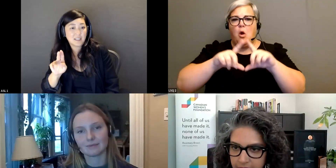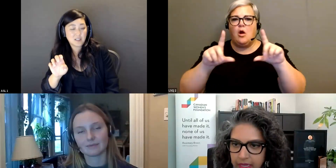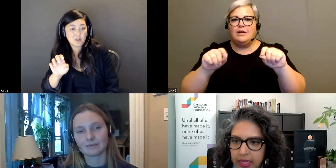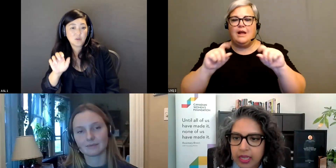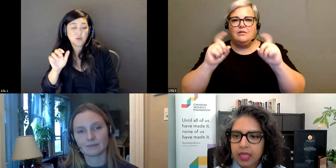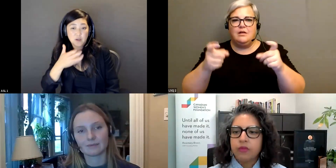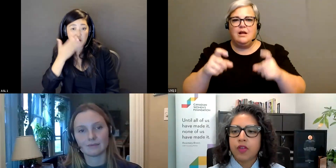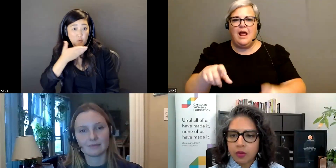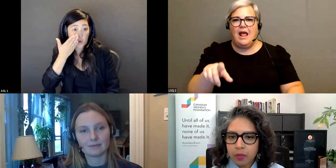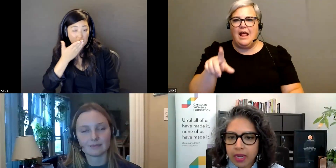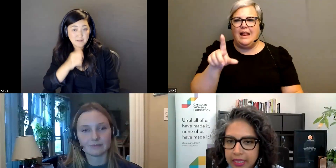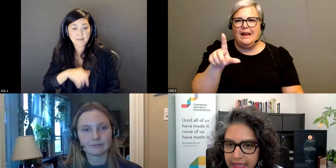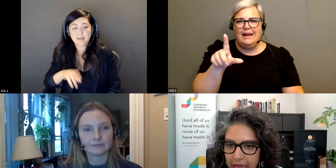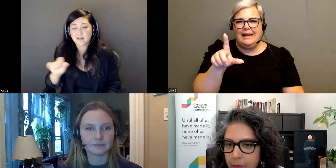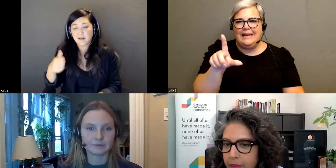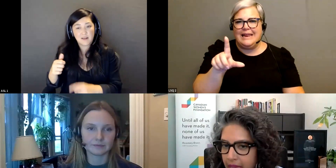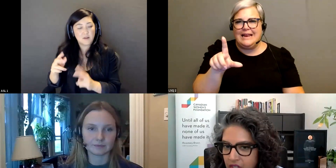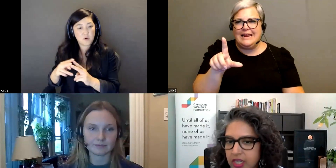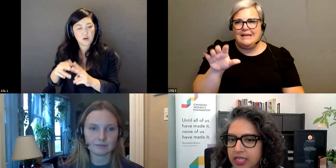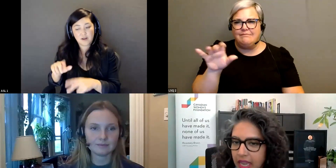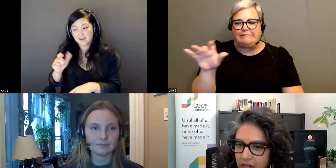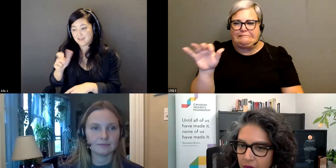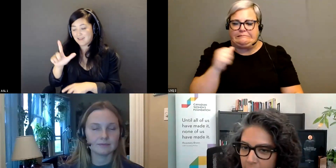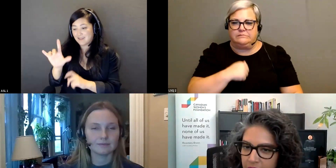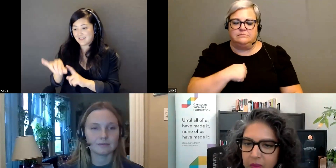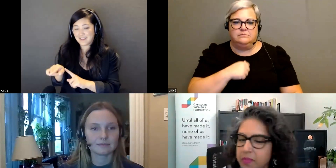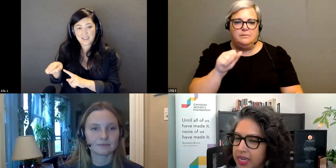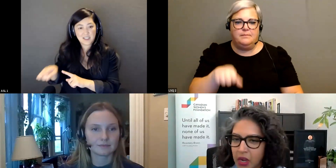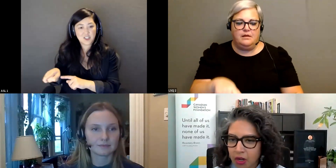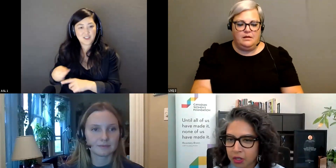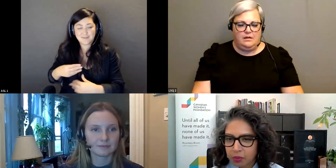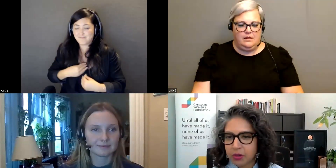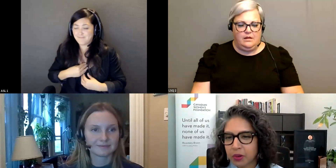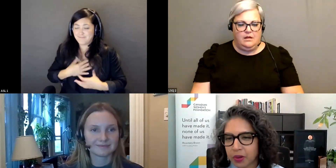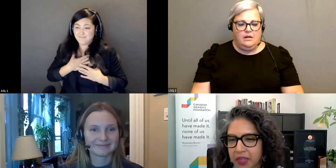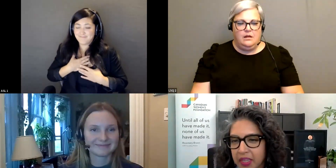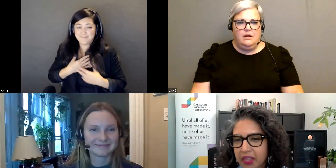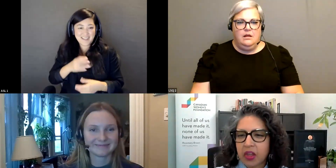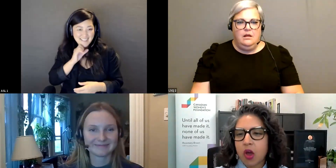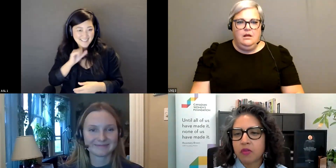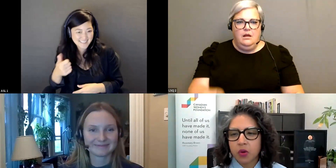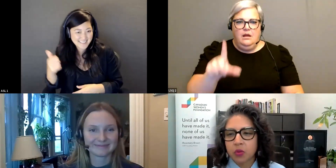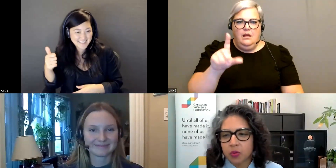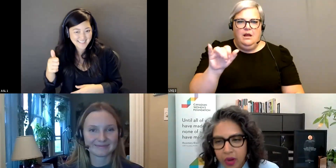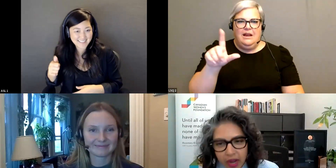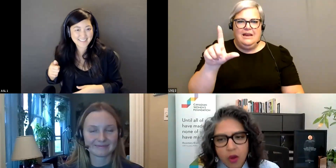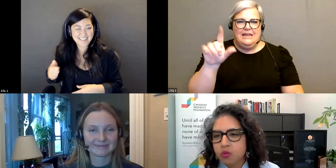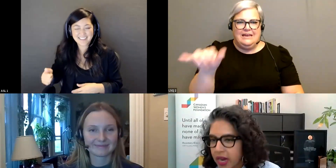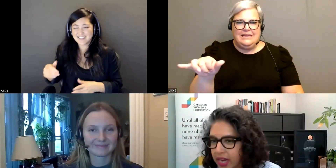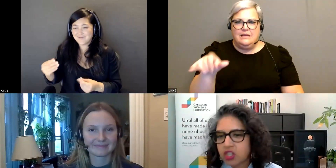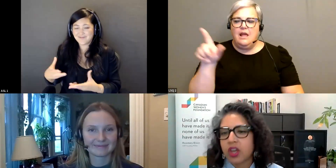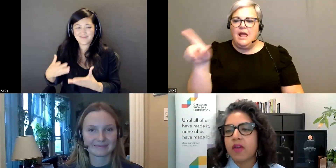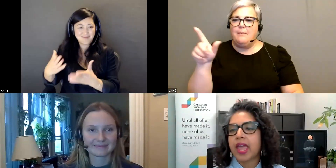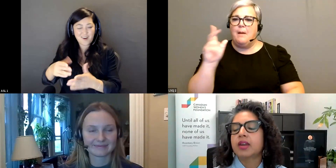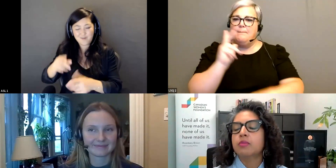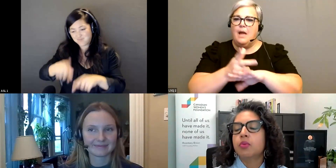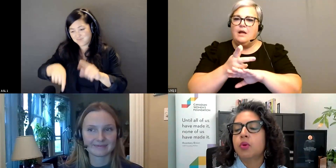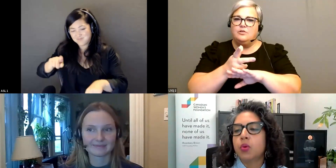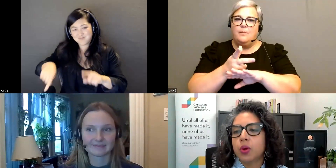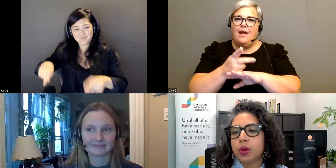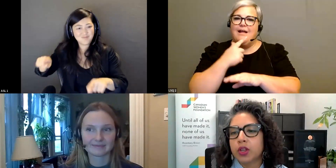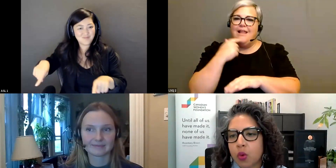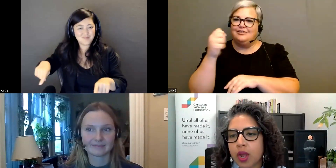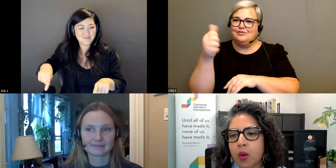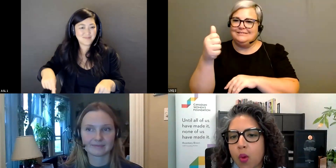Lily Roo, un autre partenaire généreux, fondé par Lily, une entrepreneure de 10 ans.